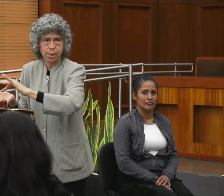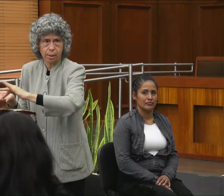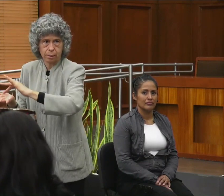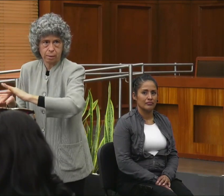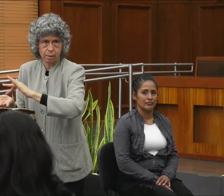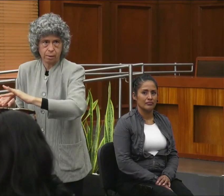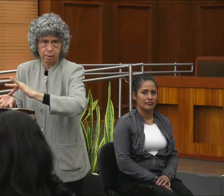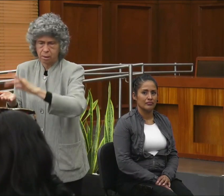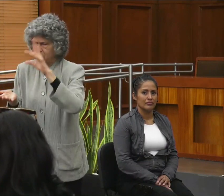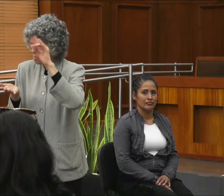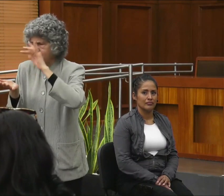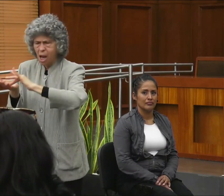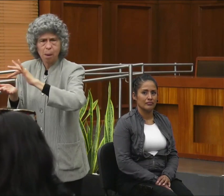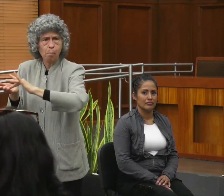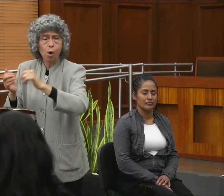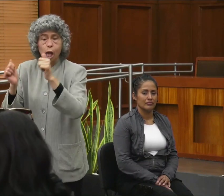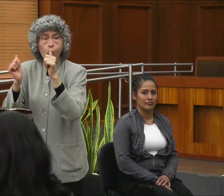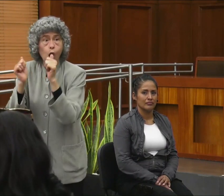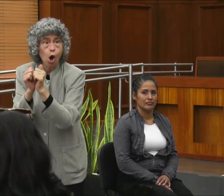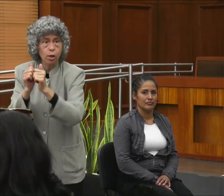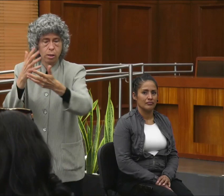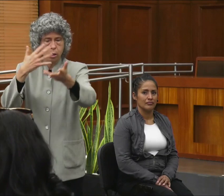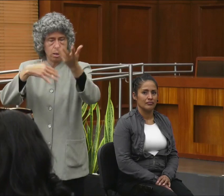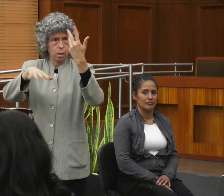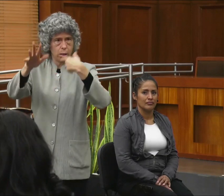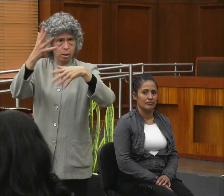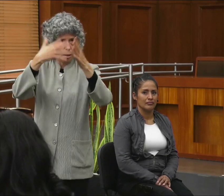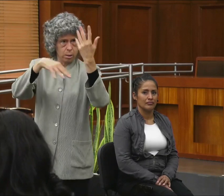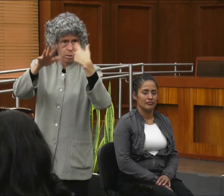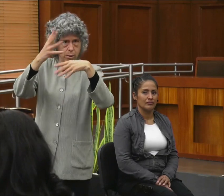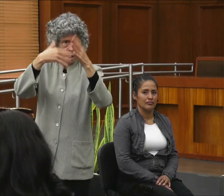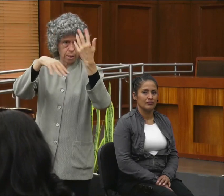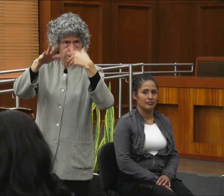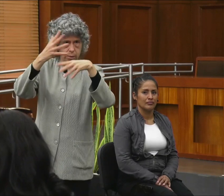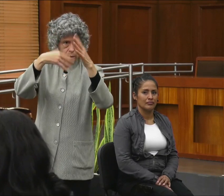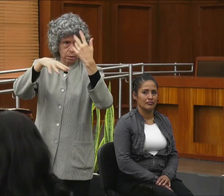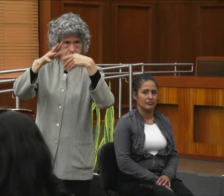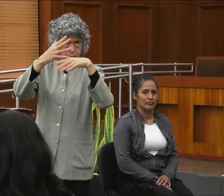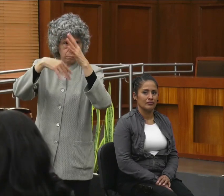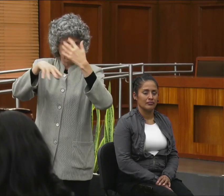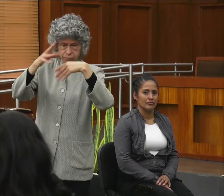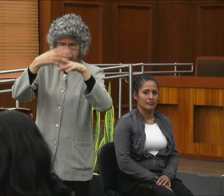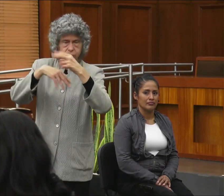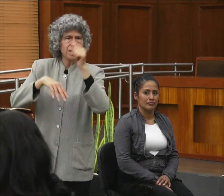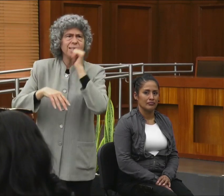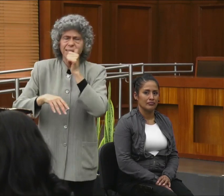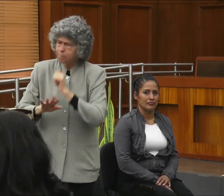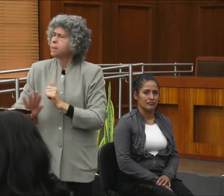A veces no existe el apoyo con el lenguaje de las señas.